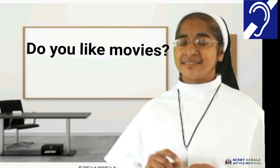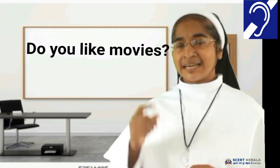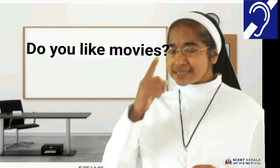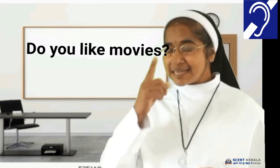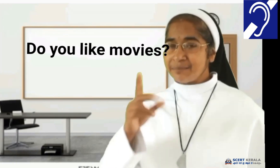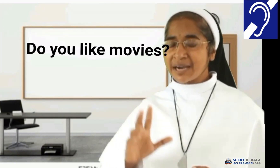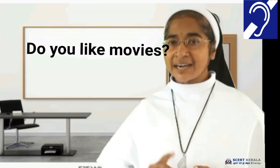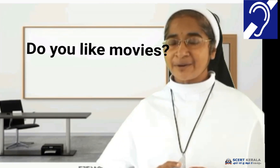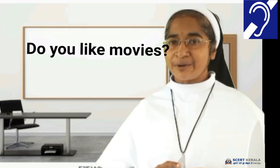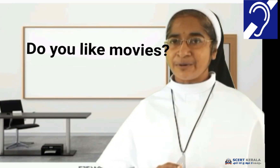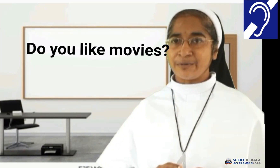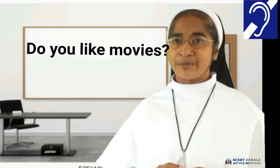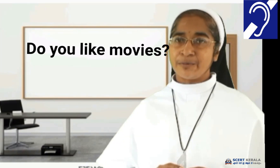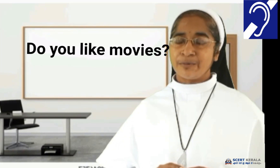നിങ്ങൾ സിനിമ കാണാറുണ്ടോ?